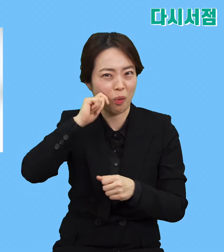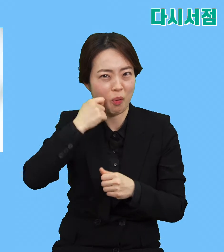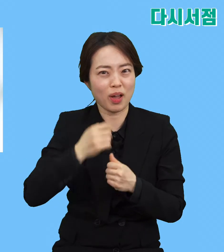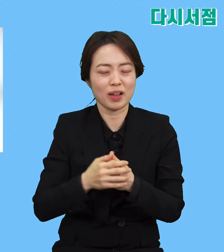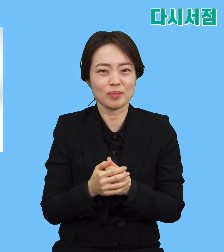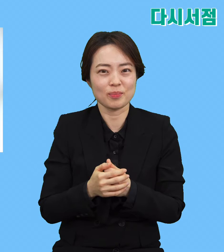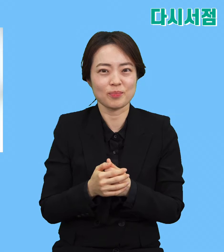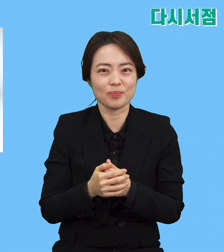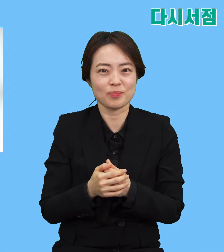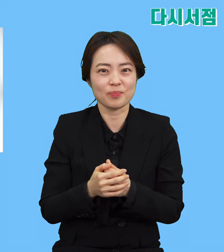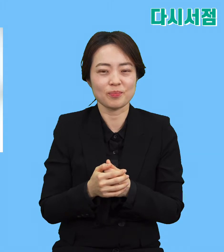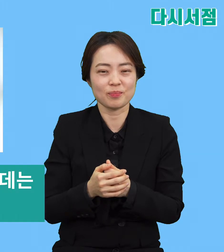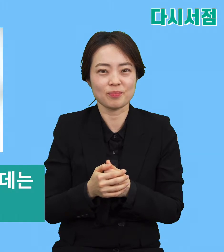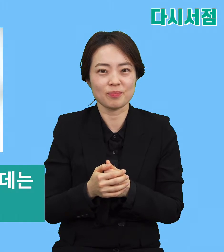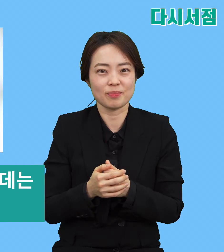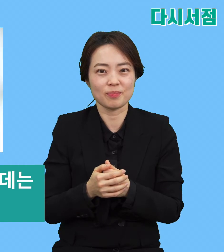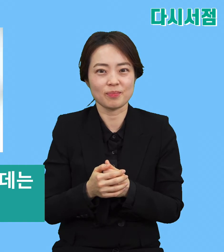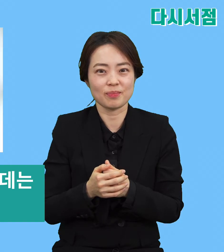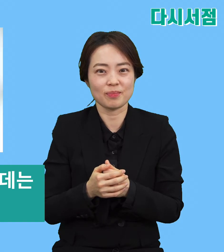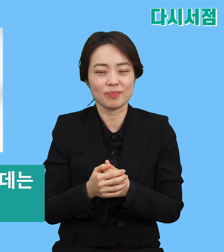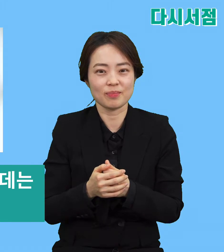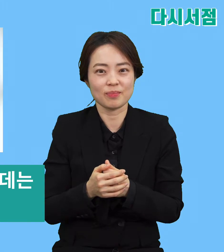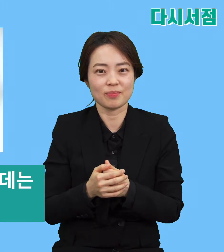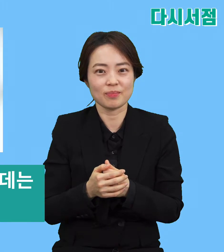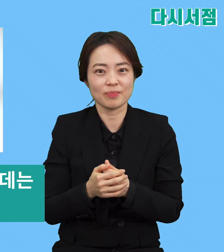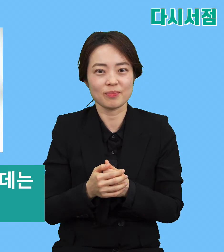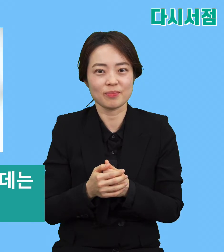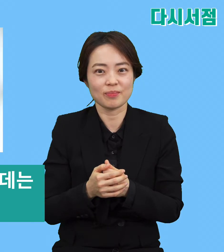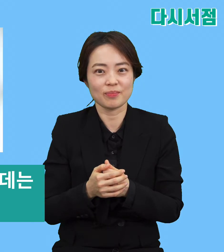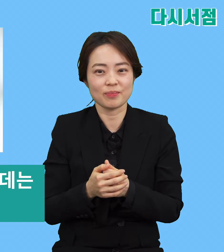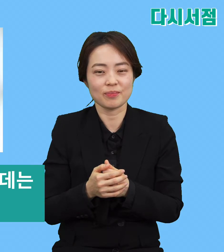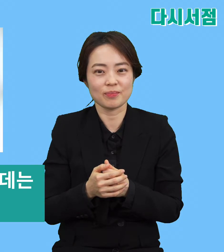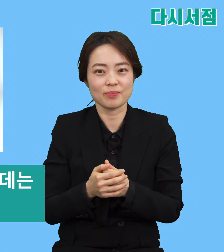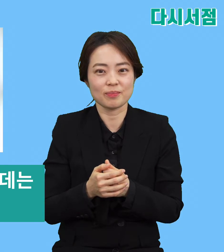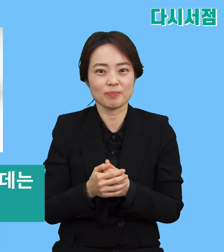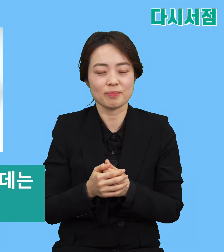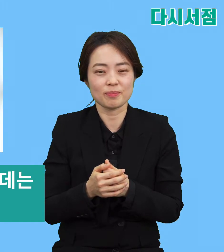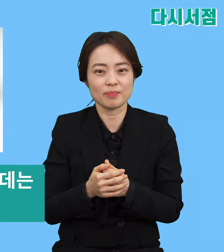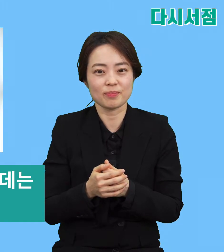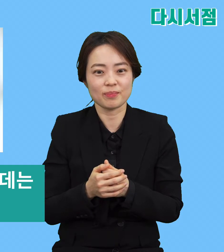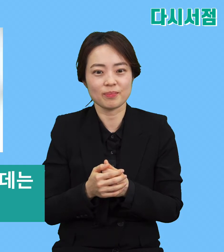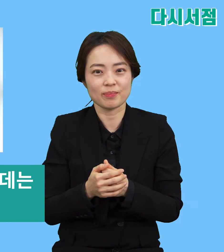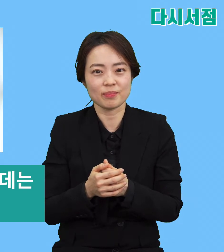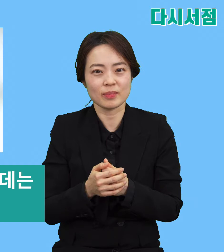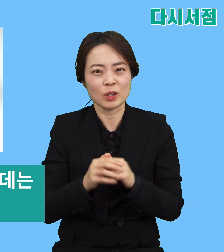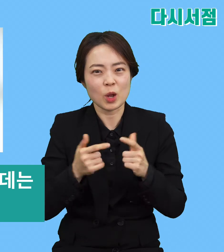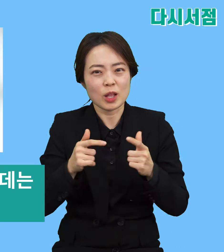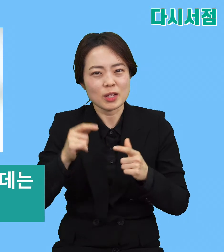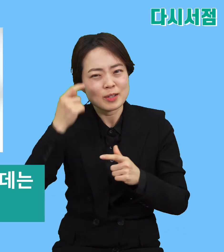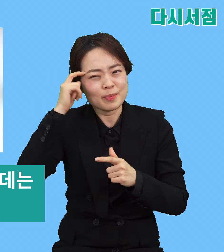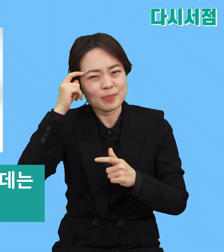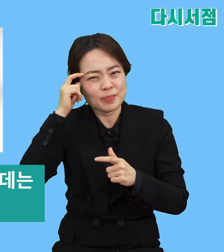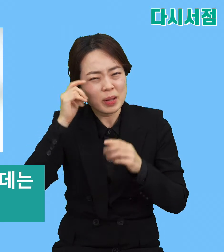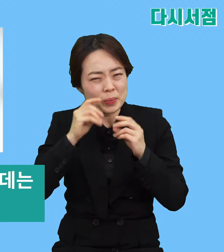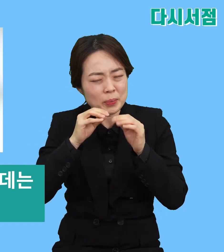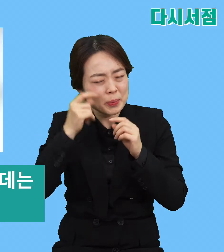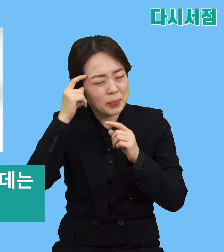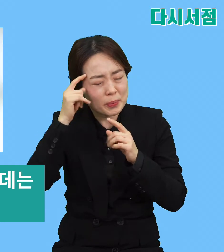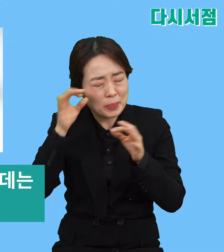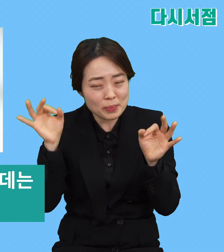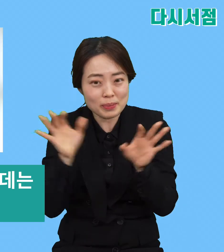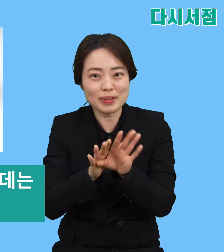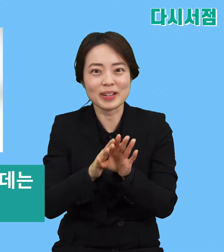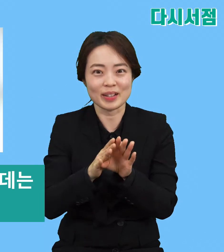하는데 아무래도 잡념이 사라지는 데는 확실히 도움이 많이